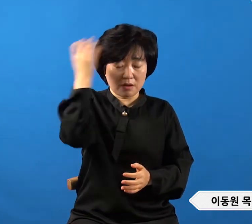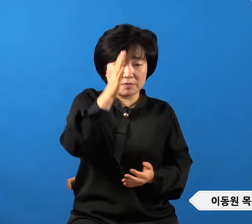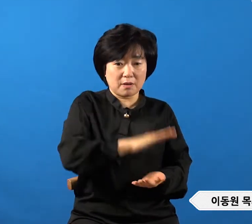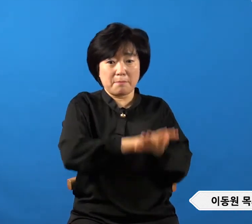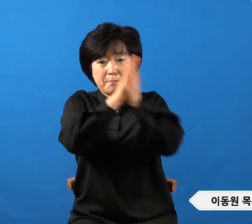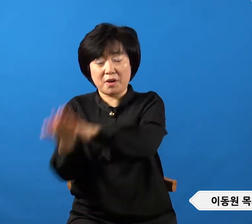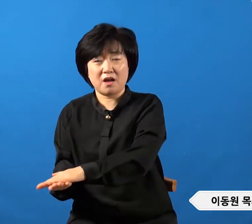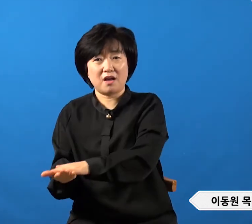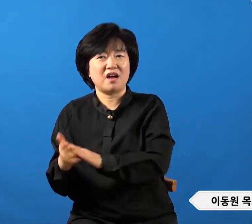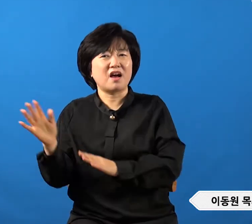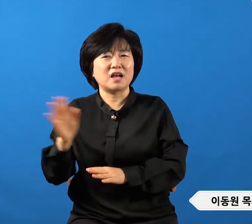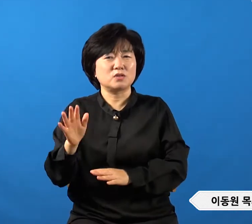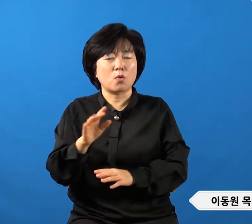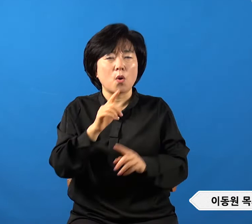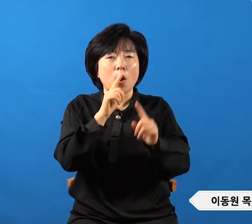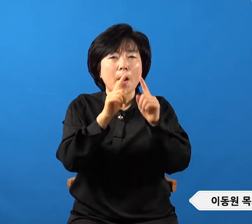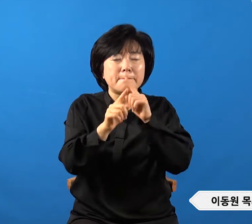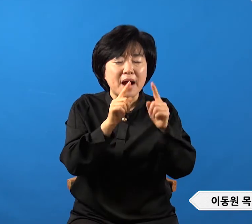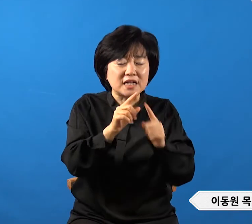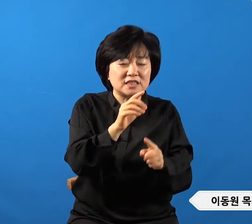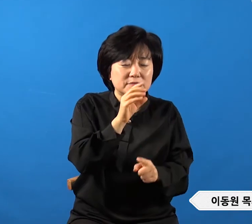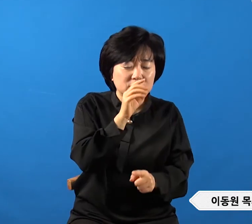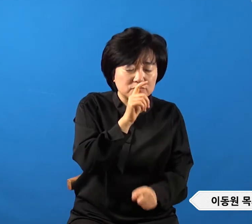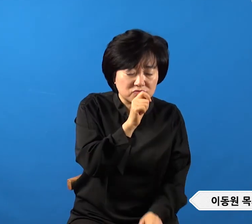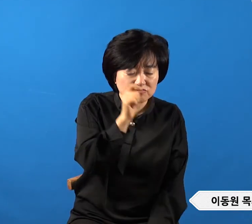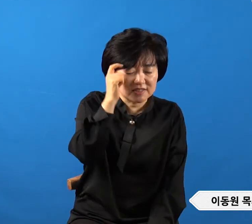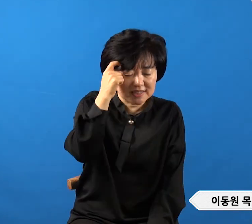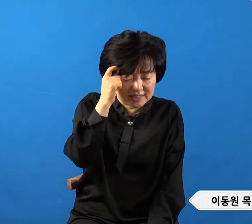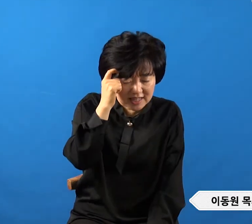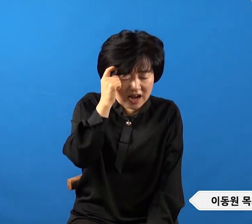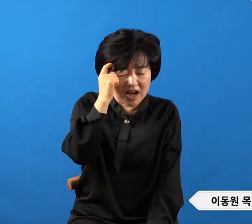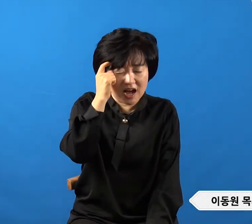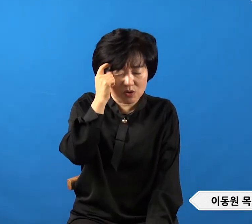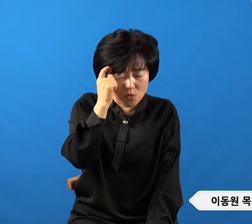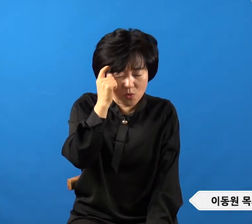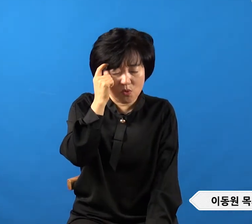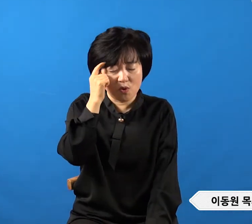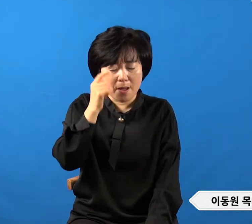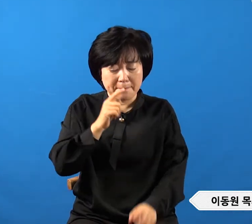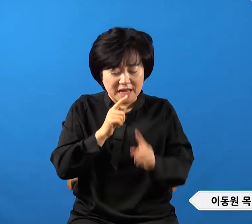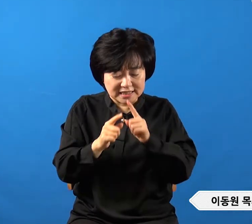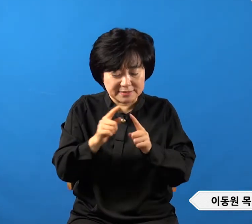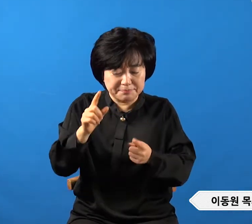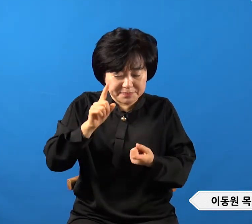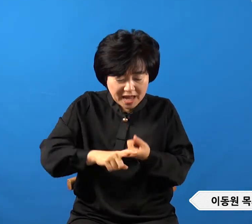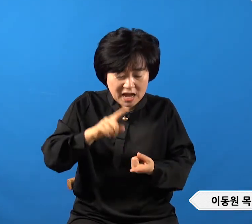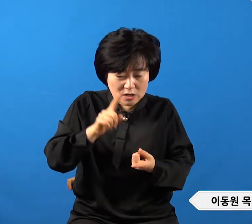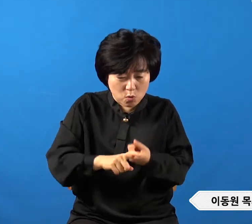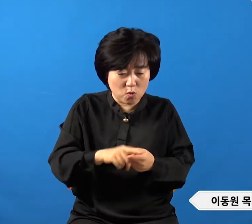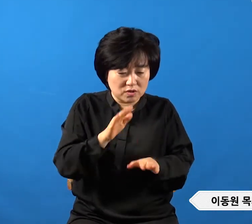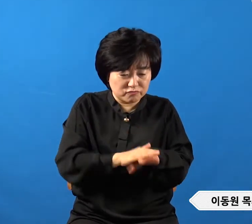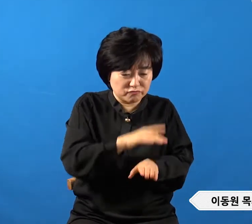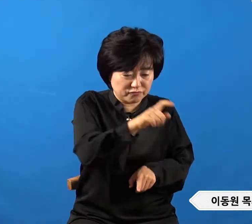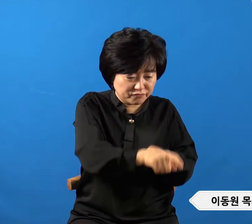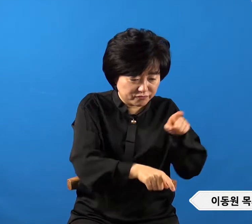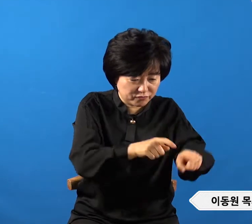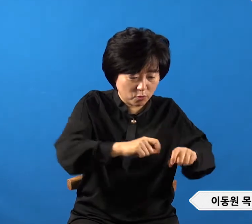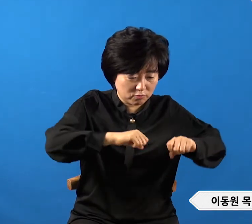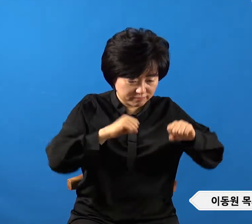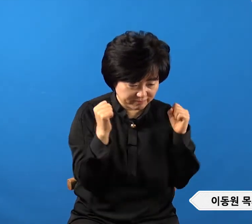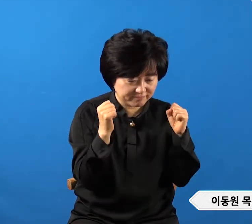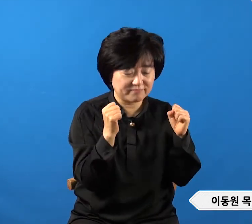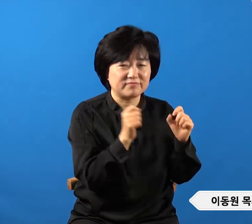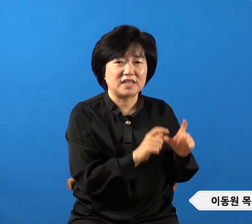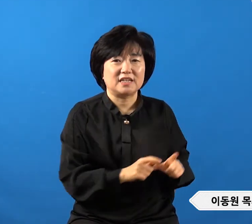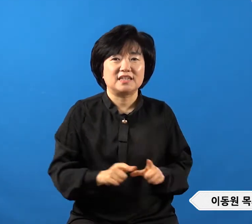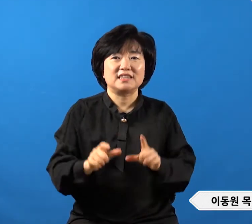이 말씀을 묵상하고 말씀과 대화하고 말씀을 내 삶 속에 적용하고 이 말씀을 순종한